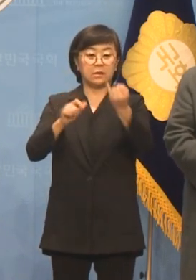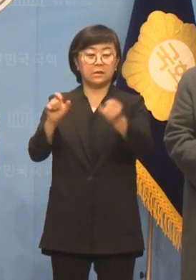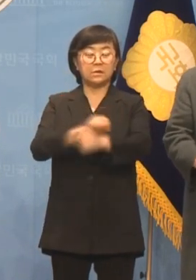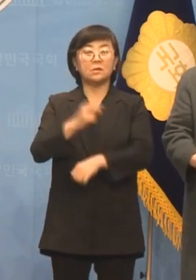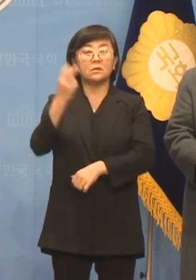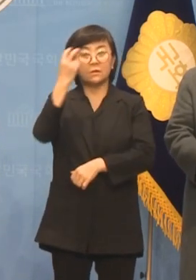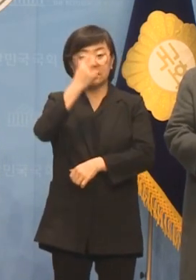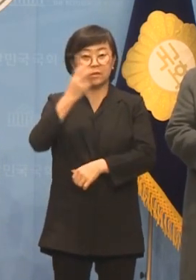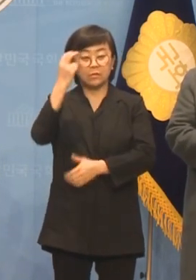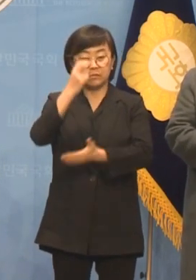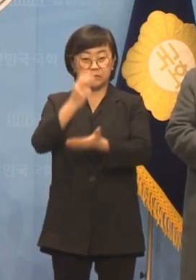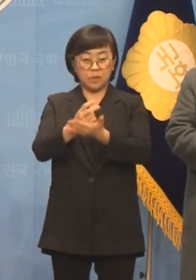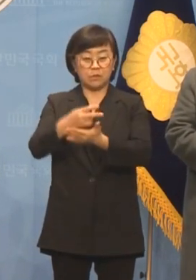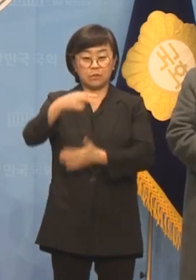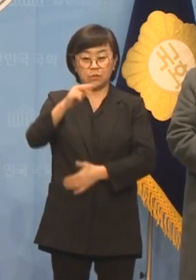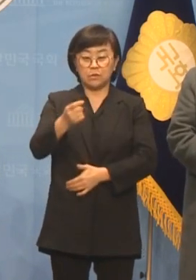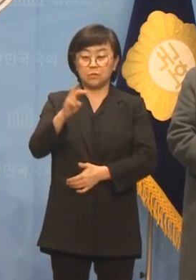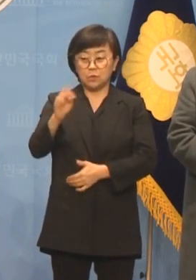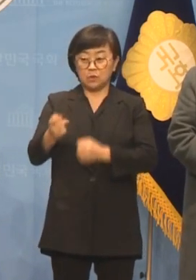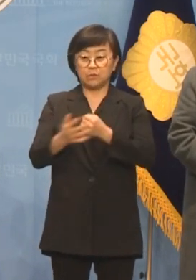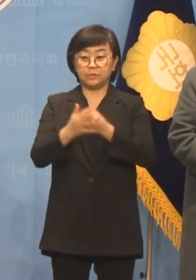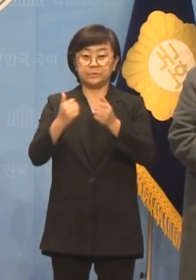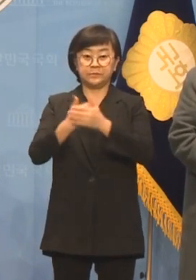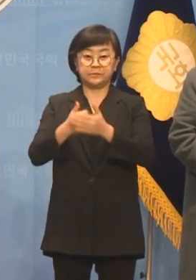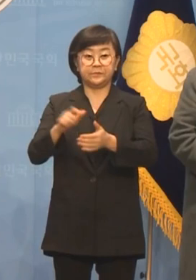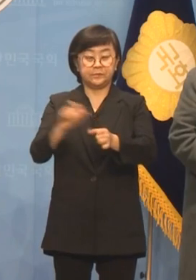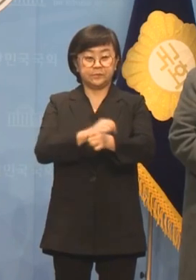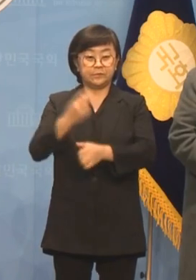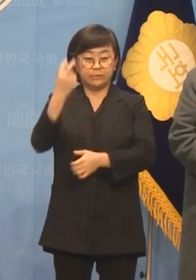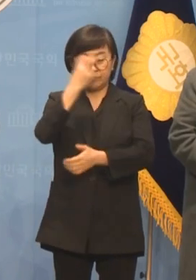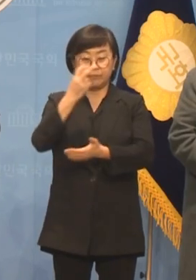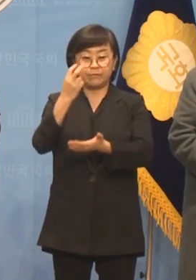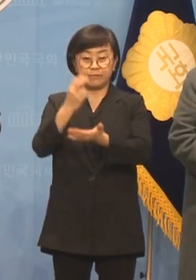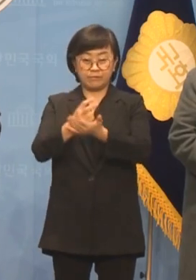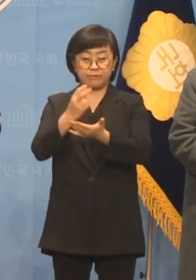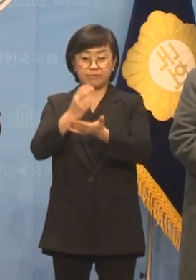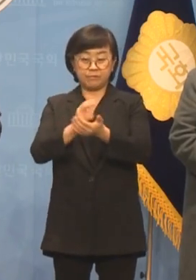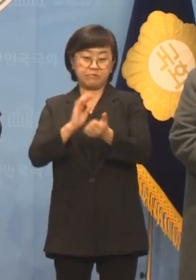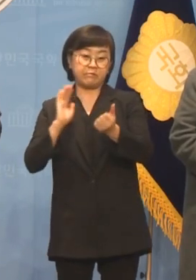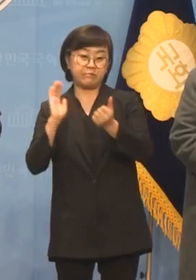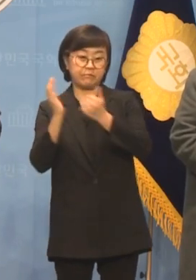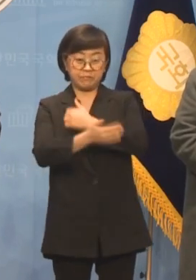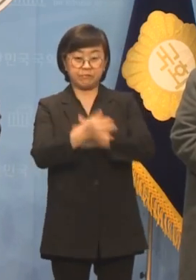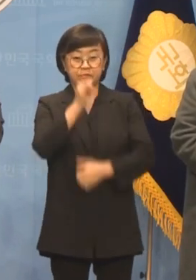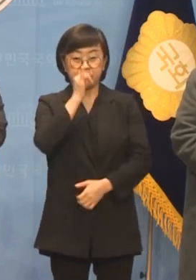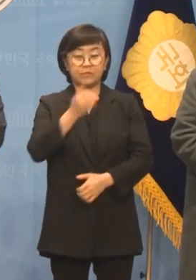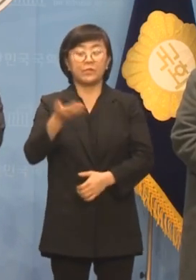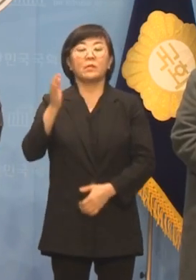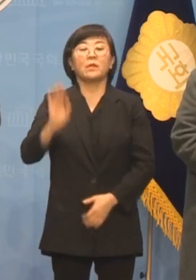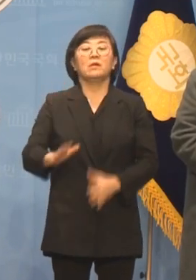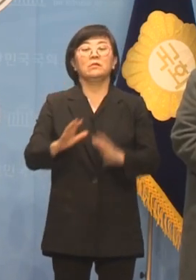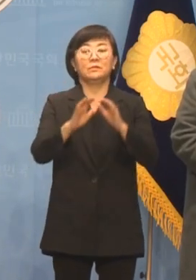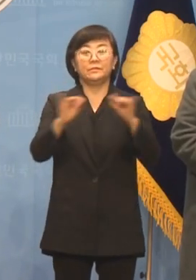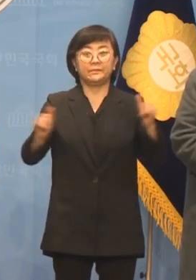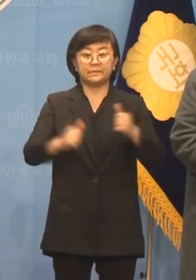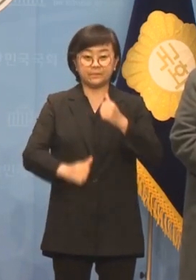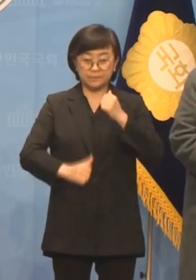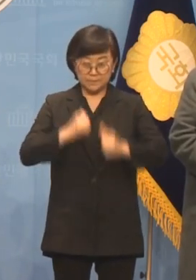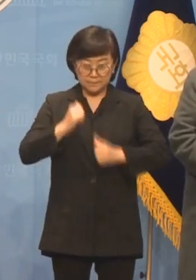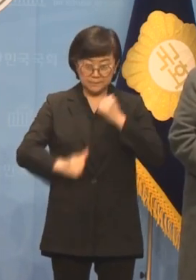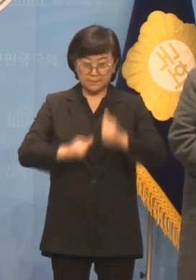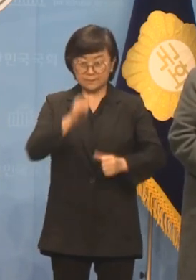도이치 특검법이라고 엄청난 비호와 실드를 쳤는데 그래도 국민들의